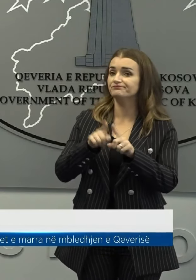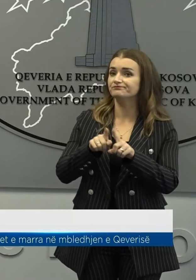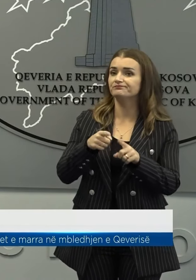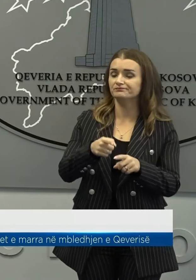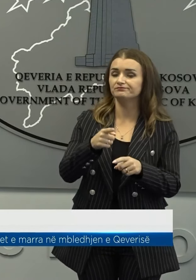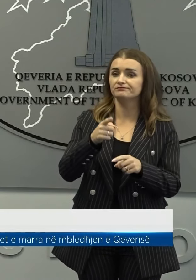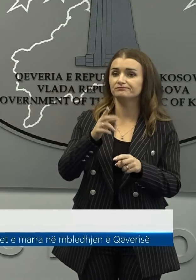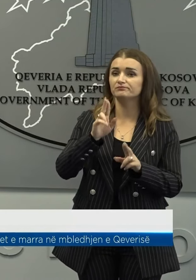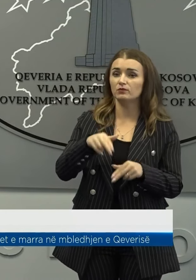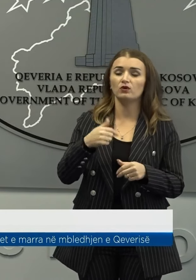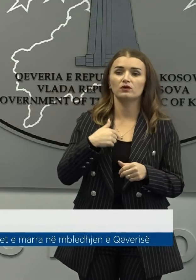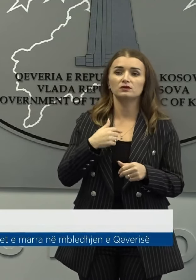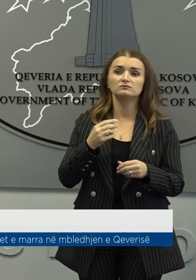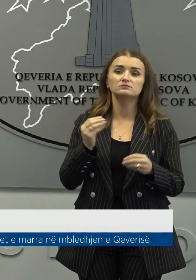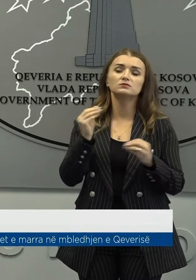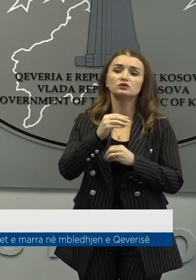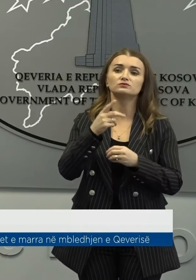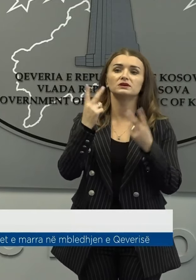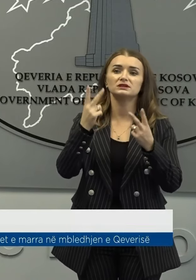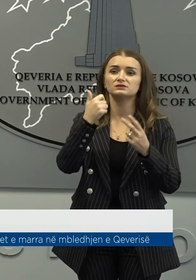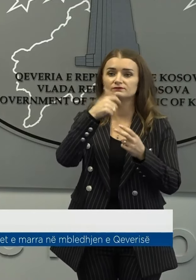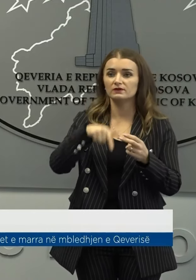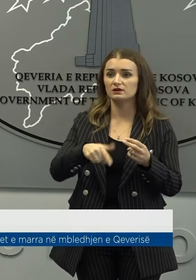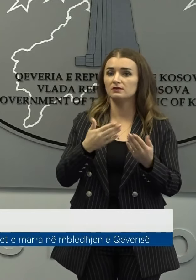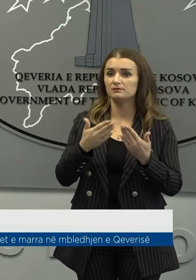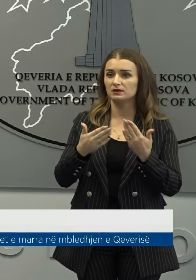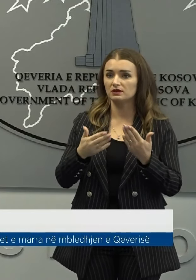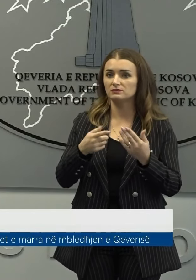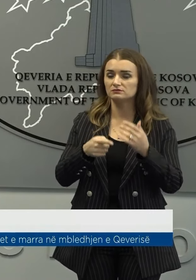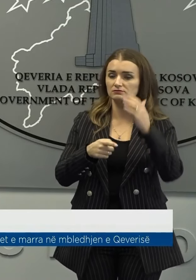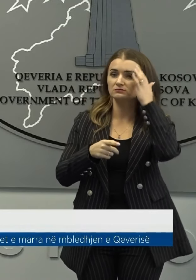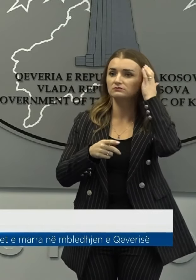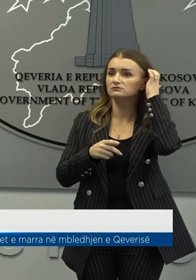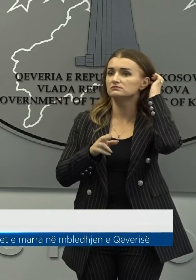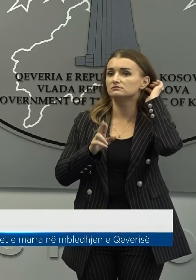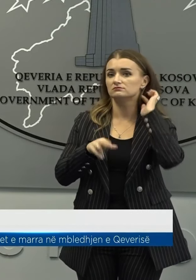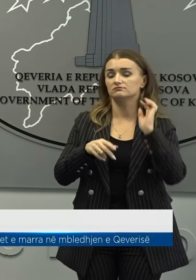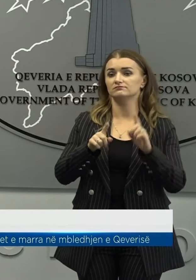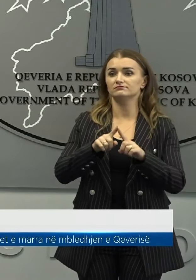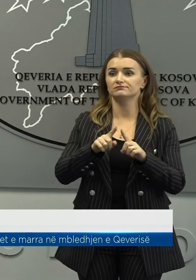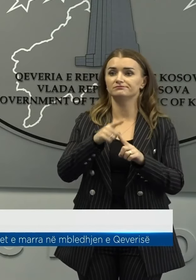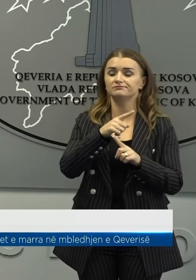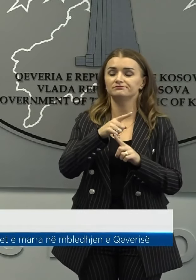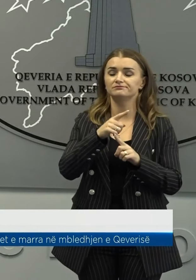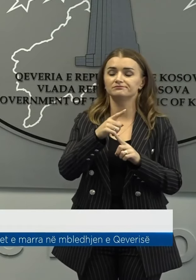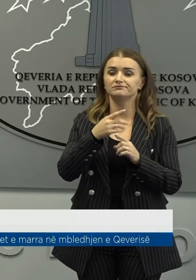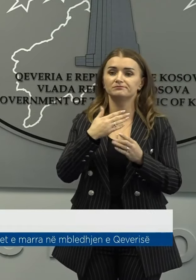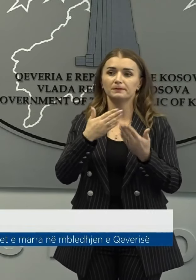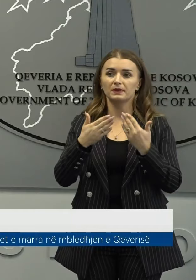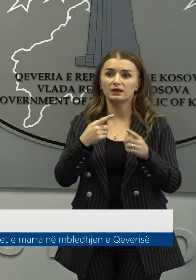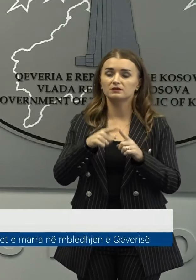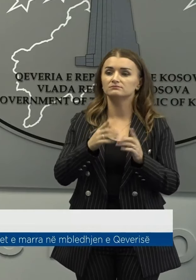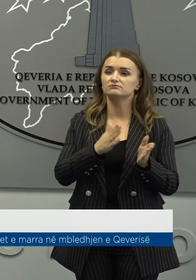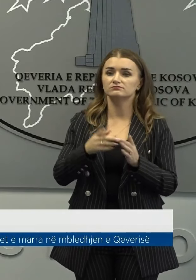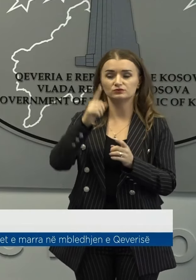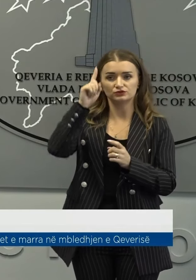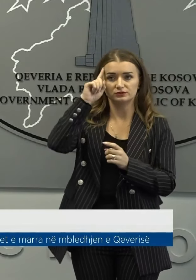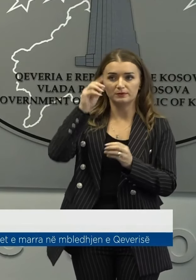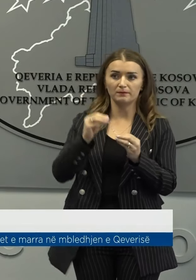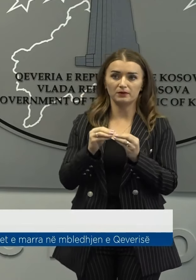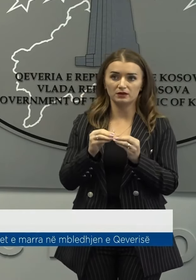bëm në këtë mbledhje është në vigjile të procesit të Berlinit dhe të planit të